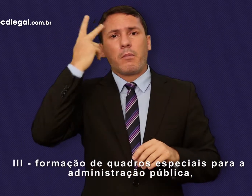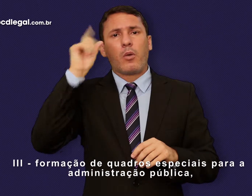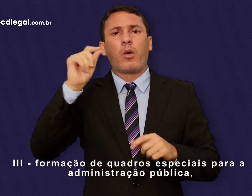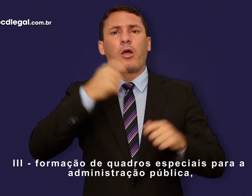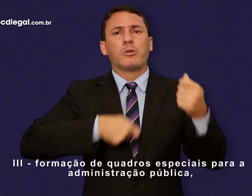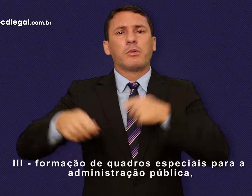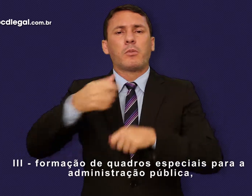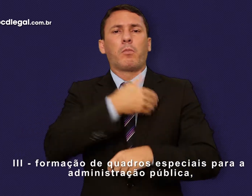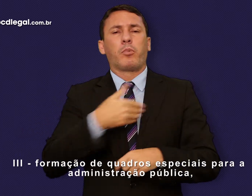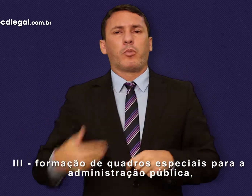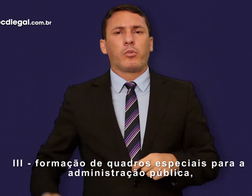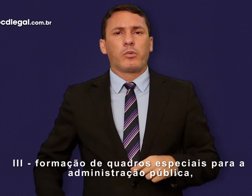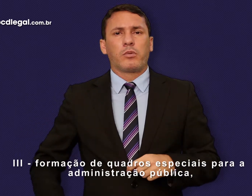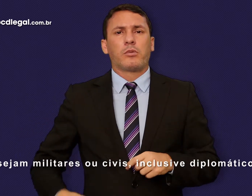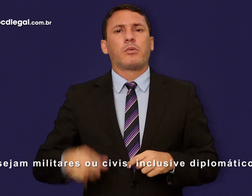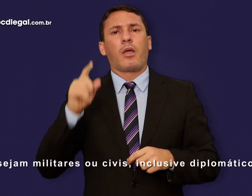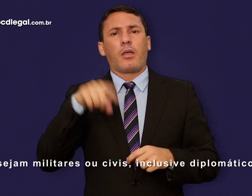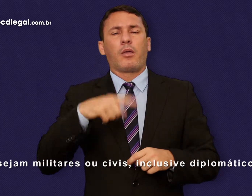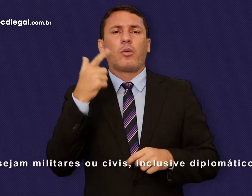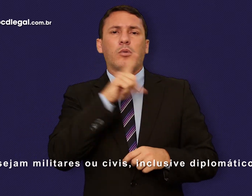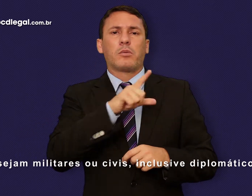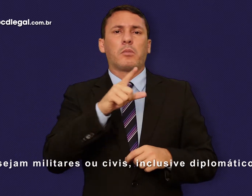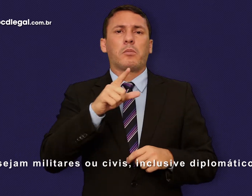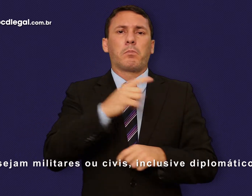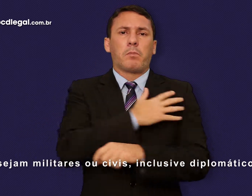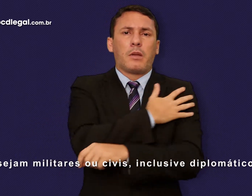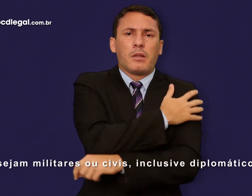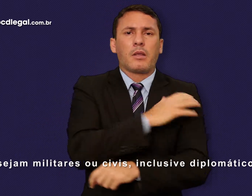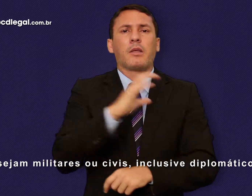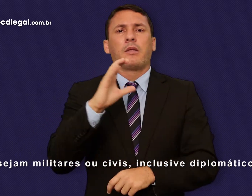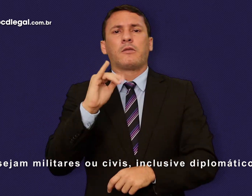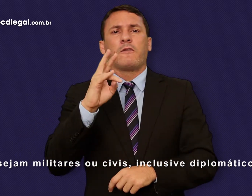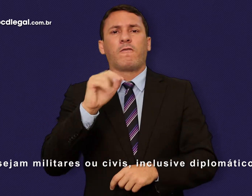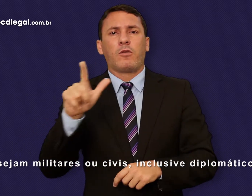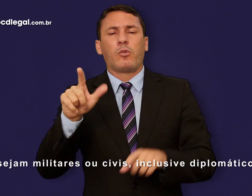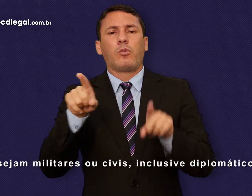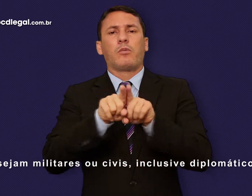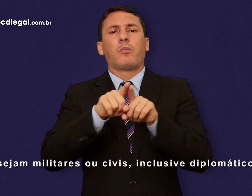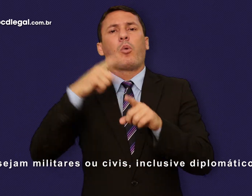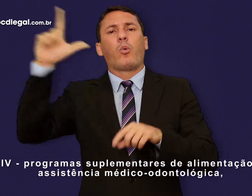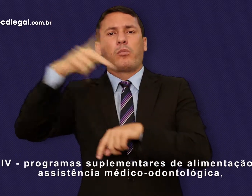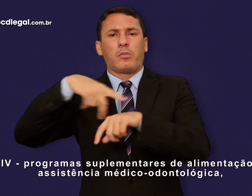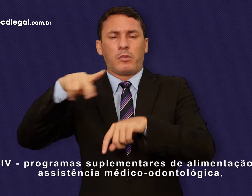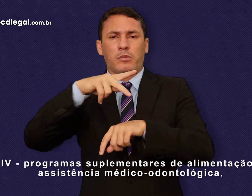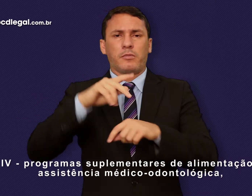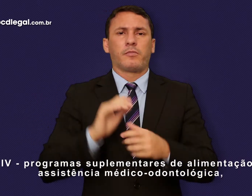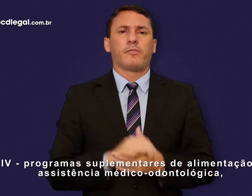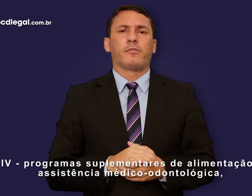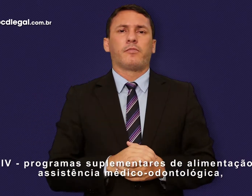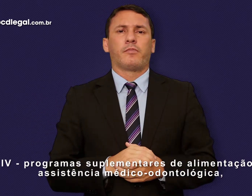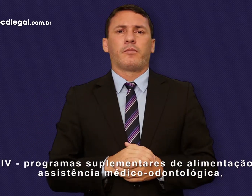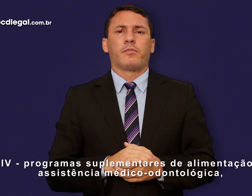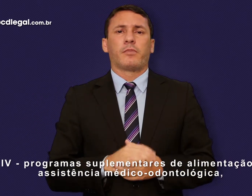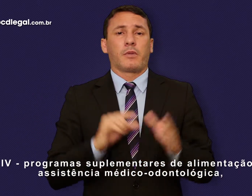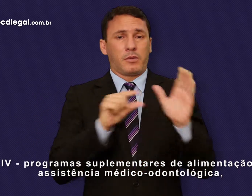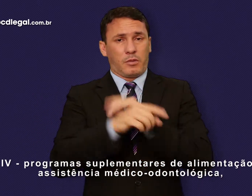a administração pública, sejam militares ou civis, inclusive diplomáticos. Inciso 4. Programas